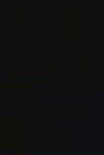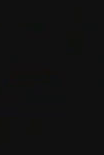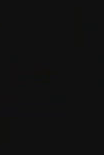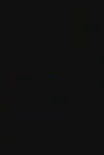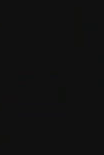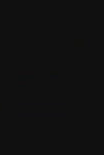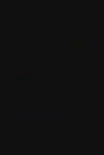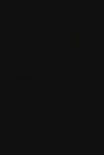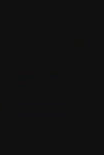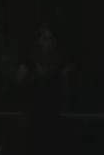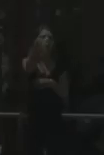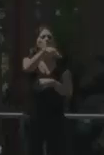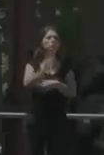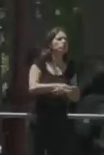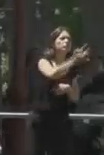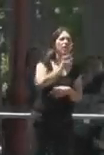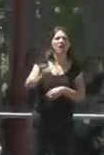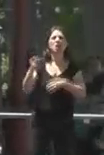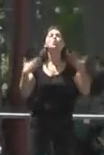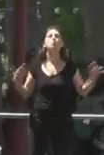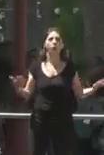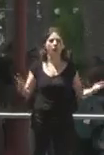parte ides a estar a partir do domingo?